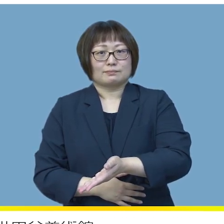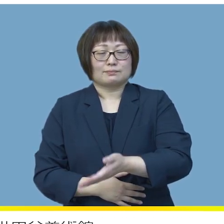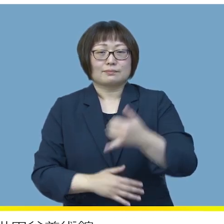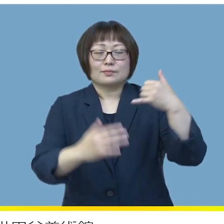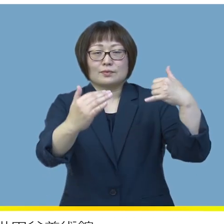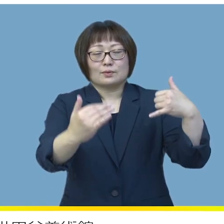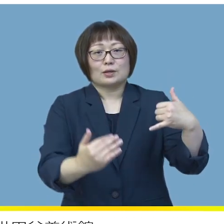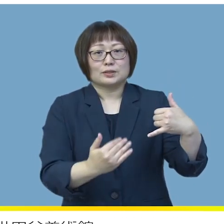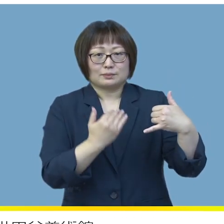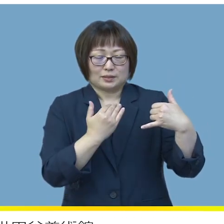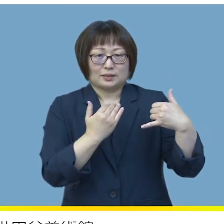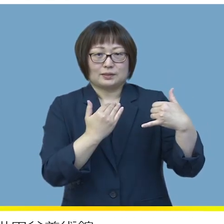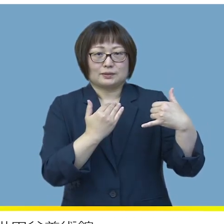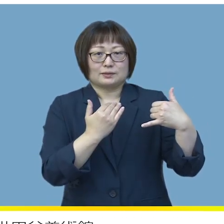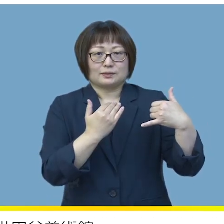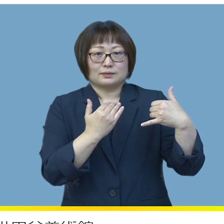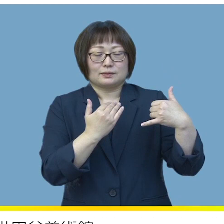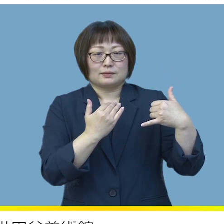ファクシミリ